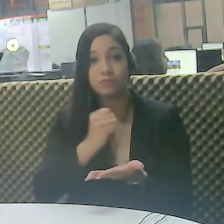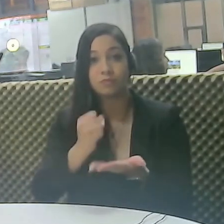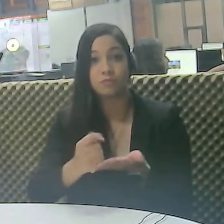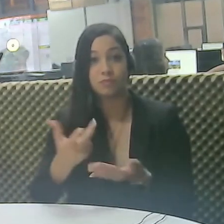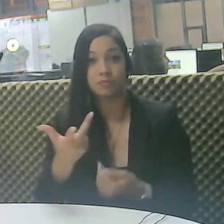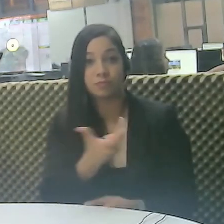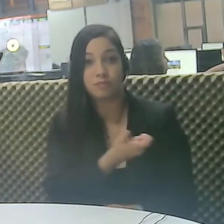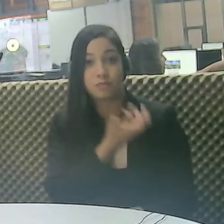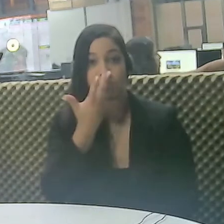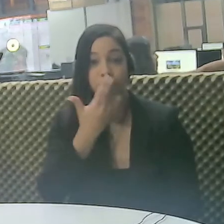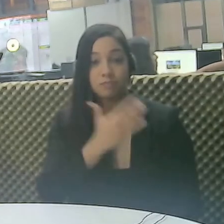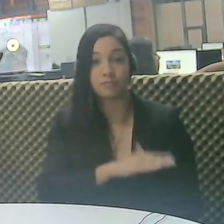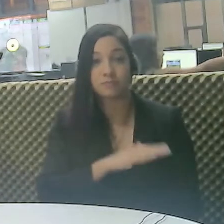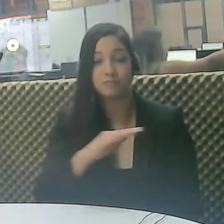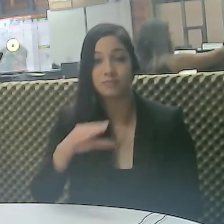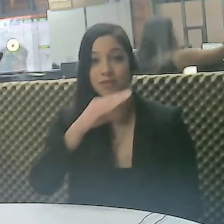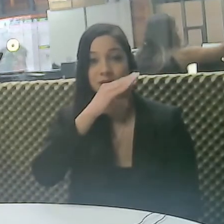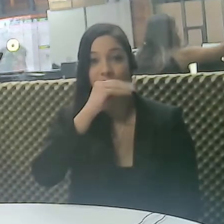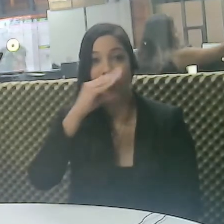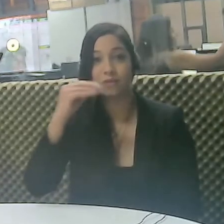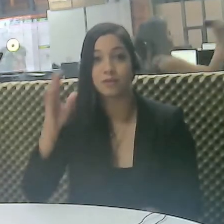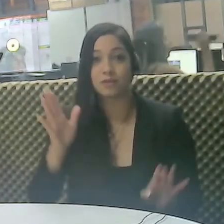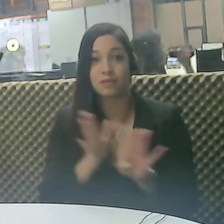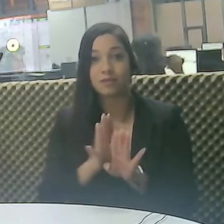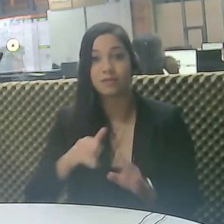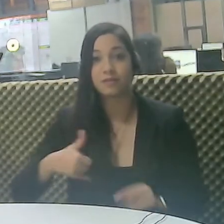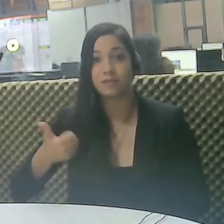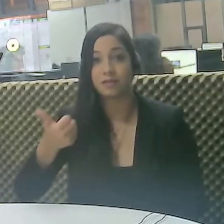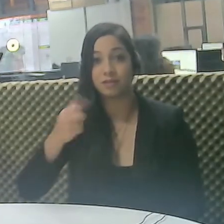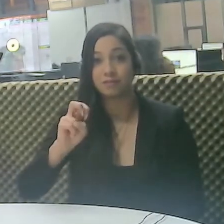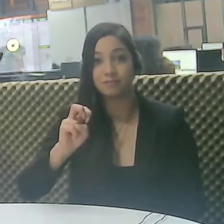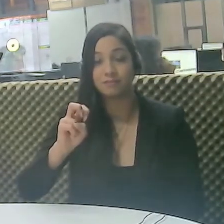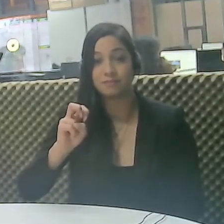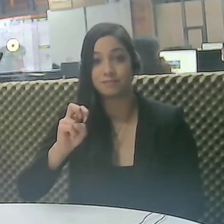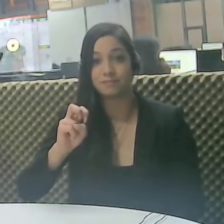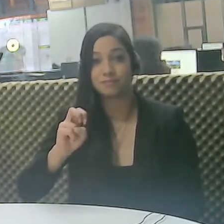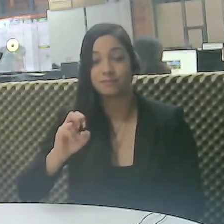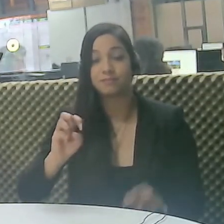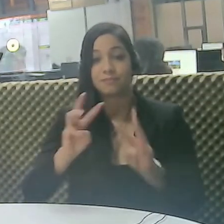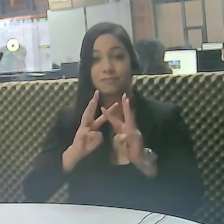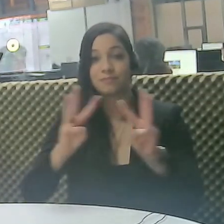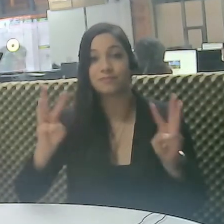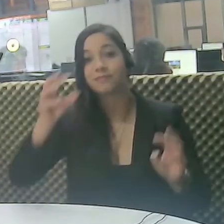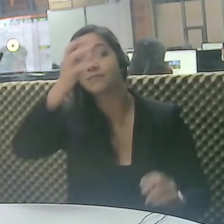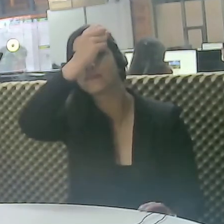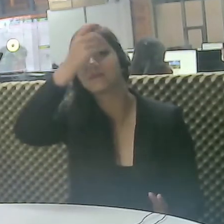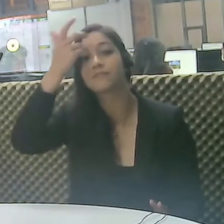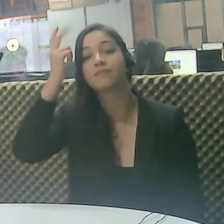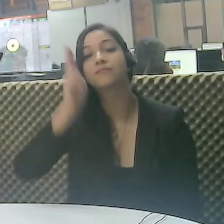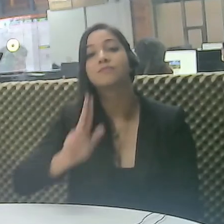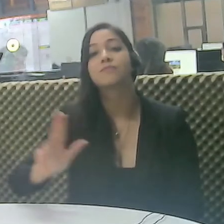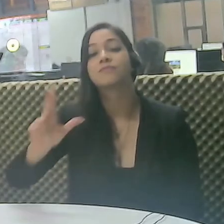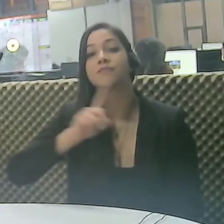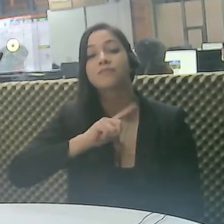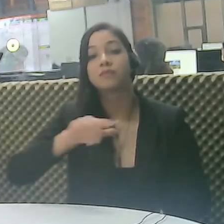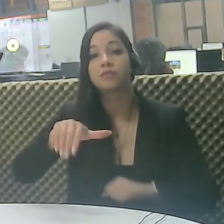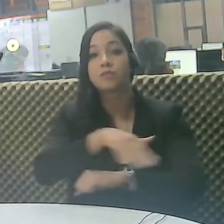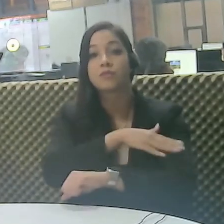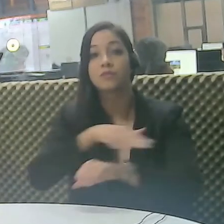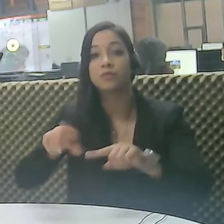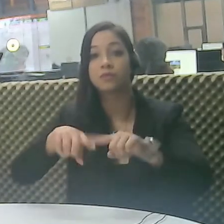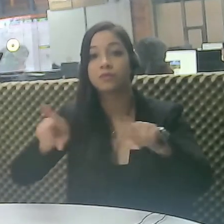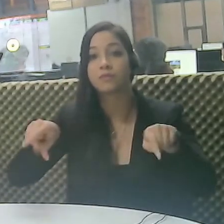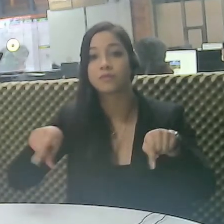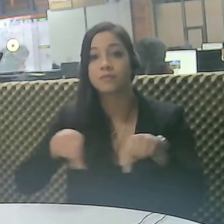de vacina de crianças e adolescentes de até 15 anos de idade. No portal da Prefeitura de Uberlândia, você encontra os endereços das salas